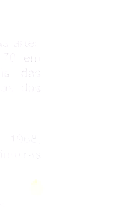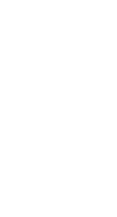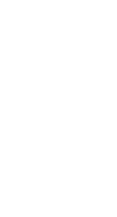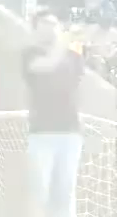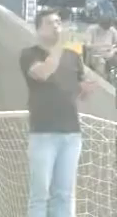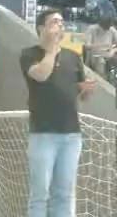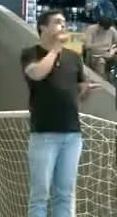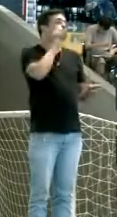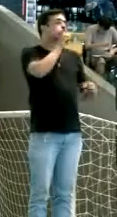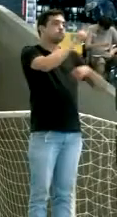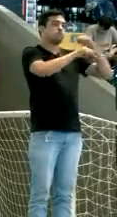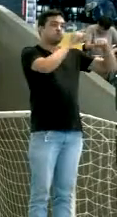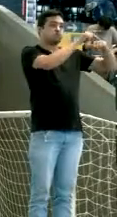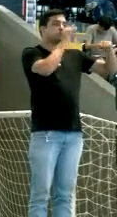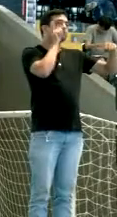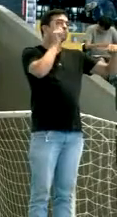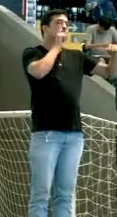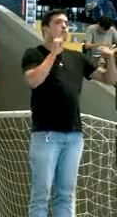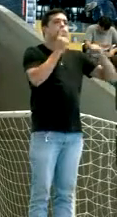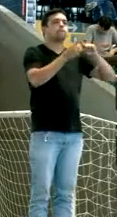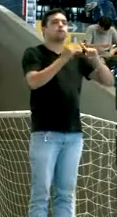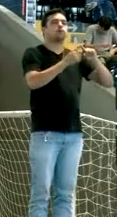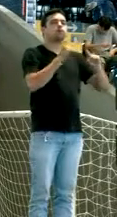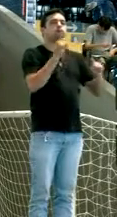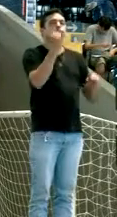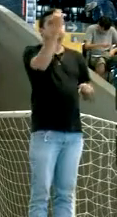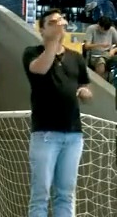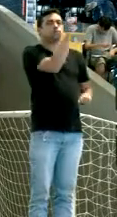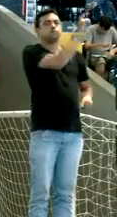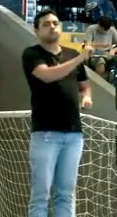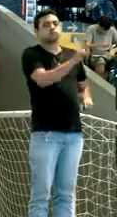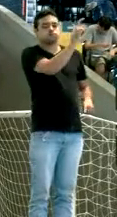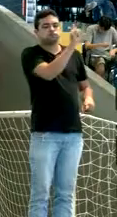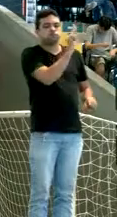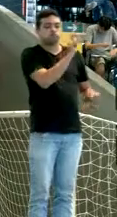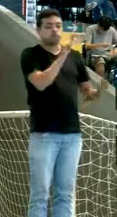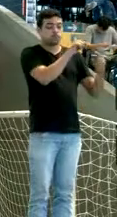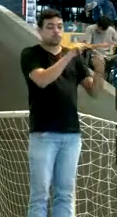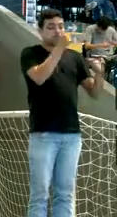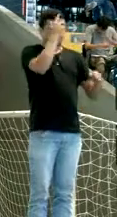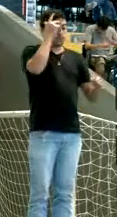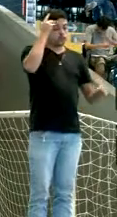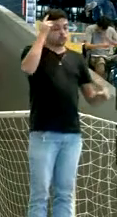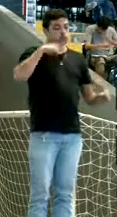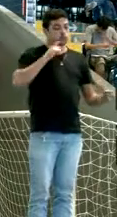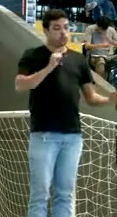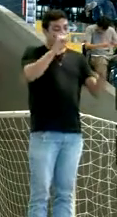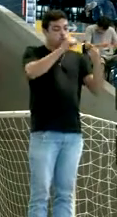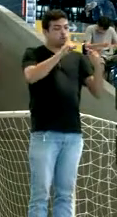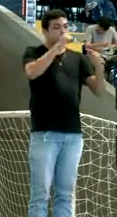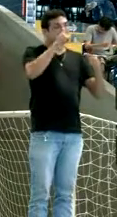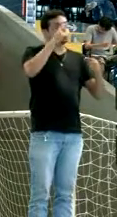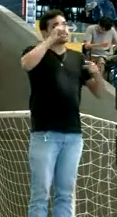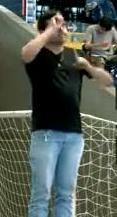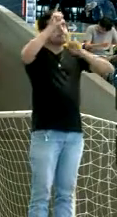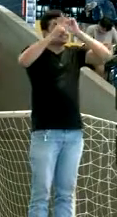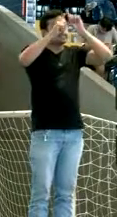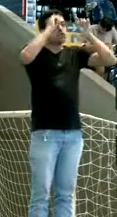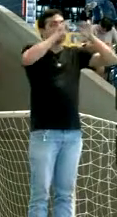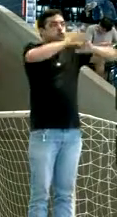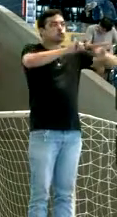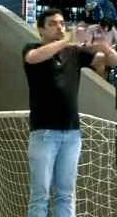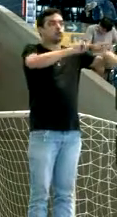York. Para que serve o grafite? Coloquei aí. Os grafiteiros objetivam divulgar suas